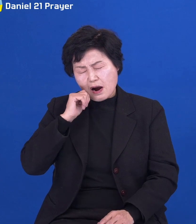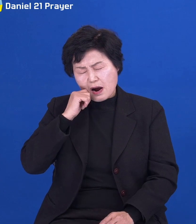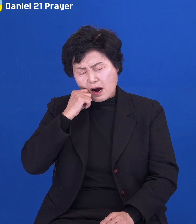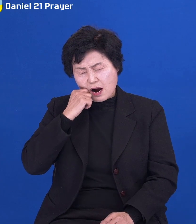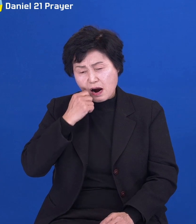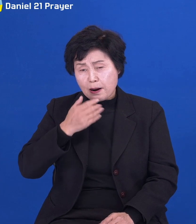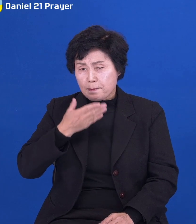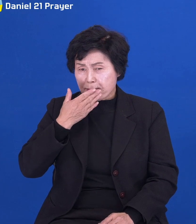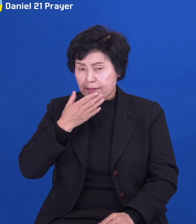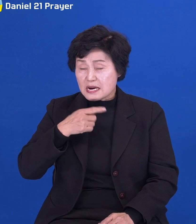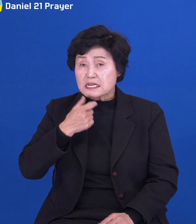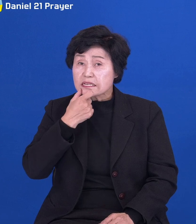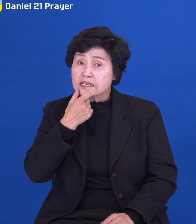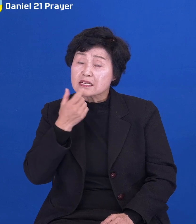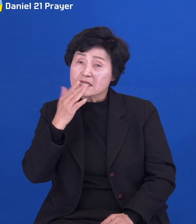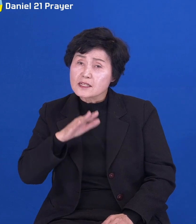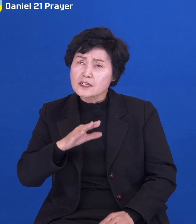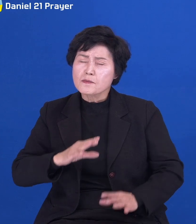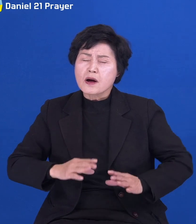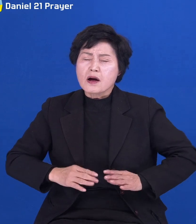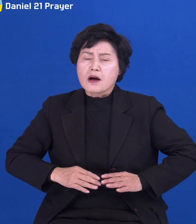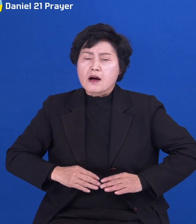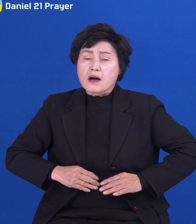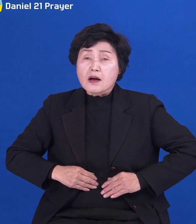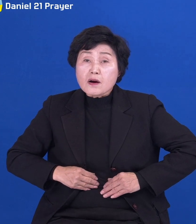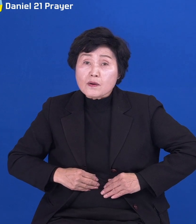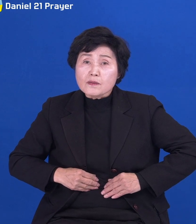것보다는 그것이 낫다고 생각을 하고